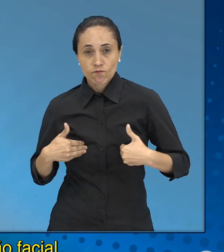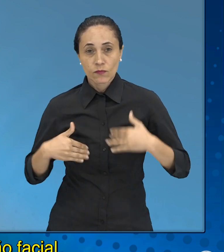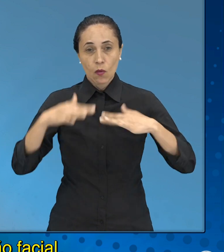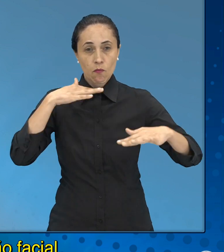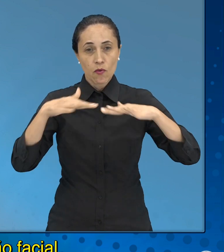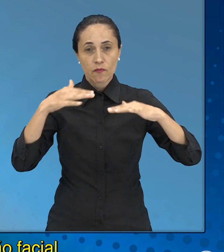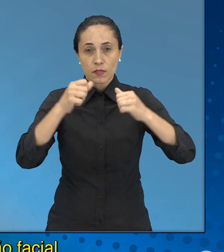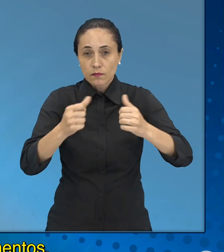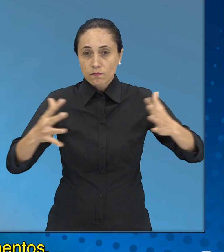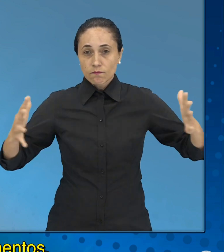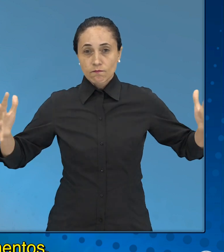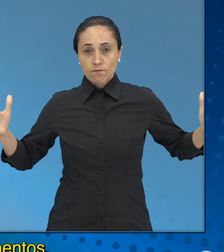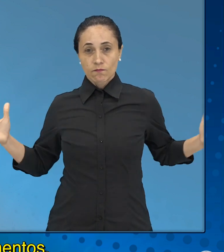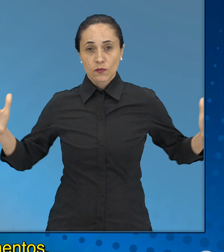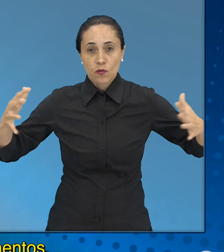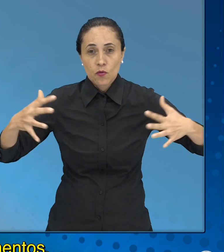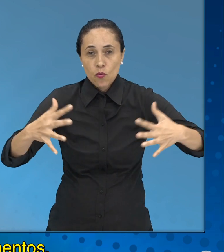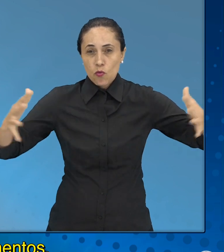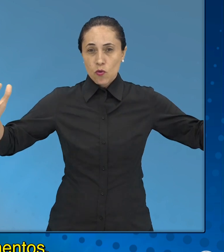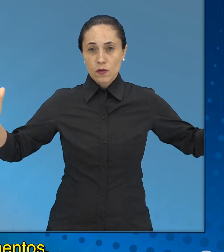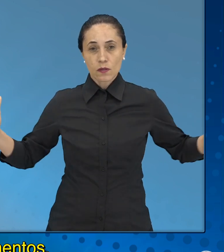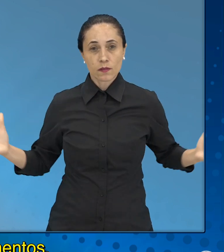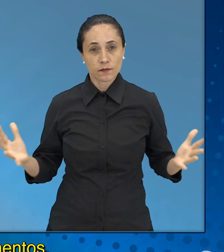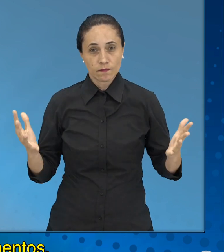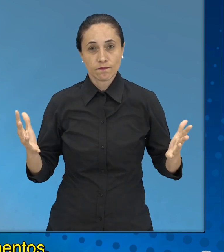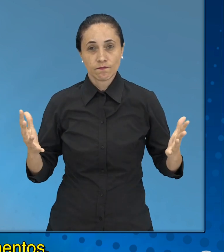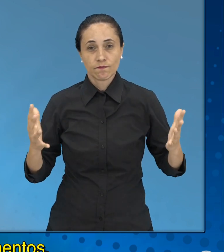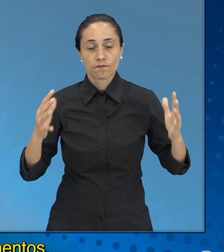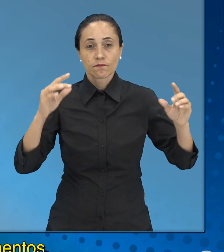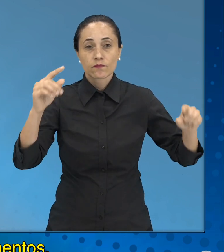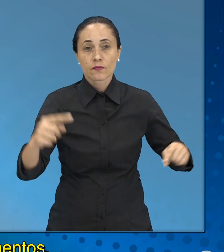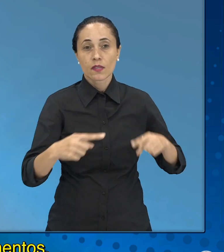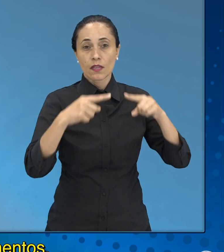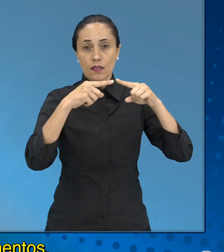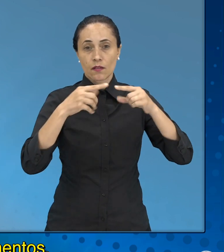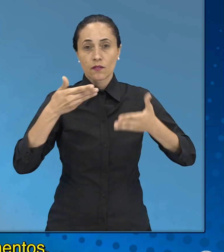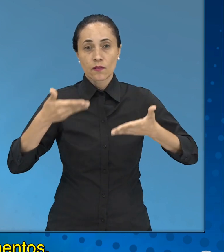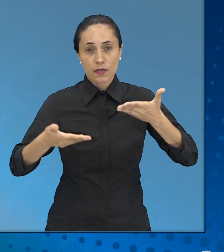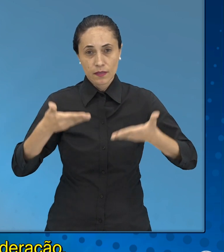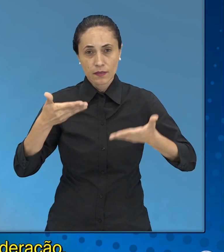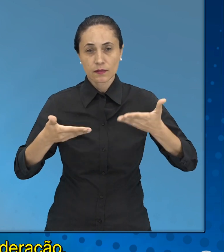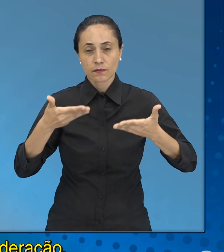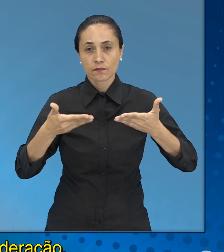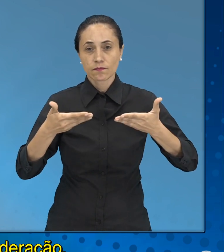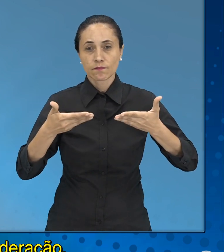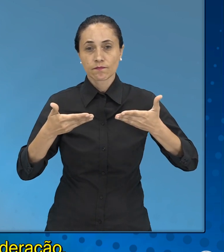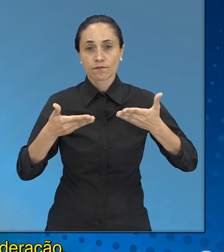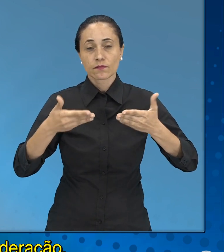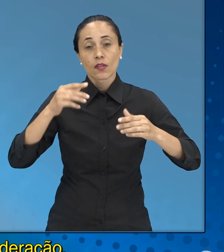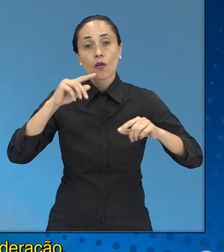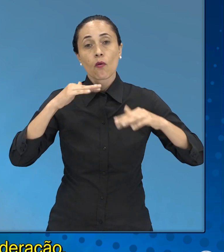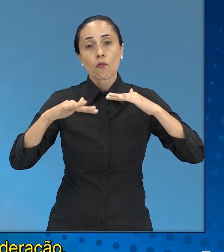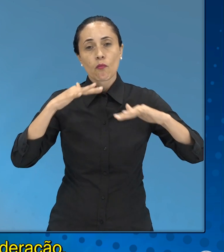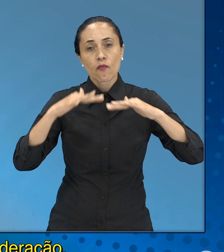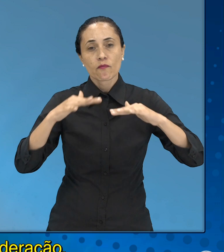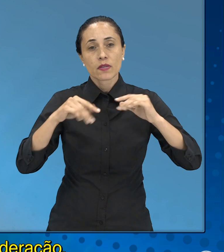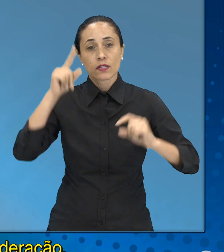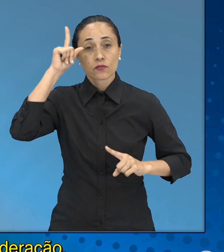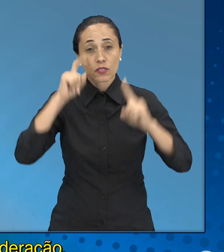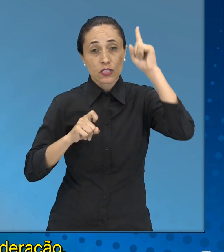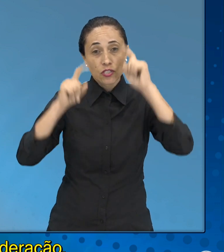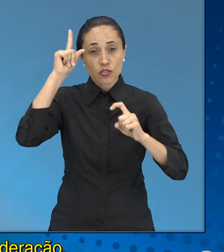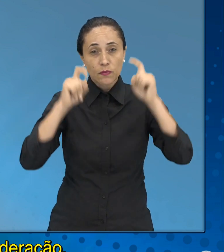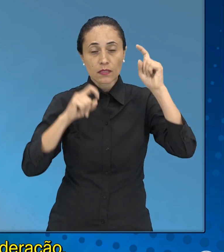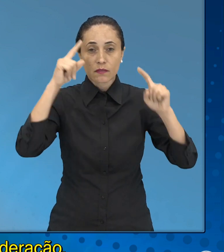de intensidade, ampliando os movimentos, caso seja necessário. Tudo com dose de moderação